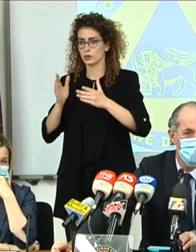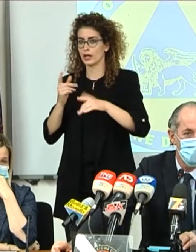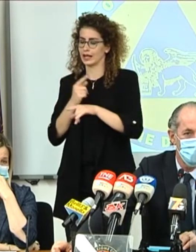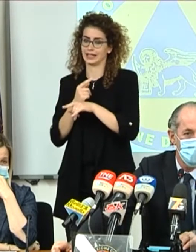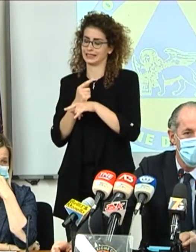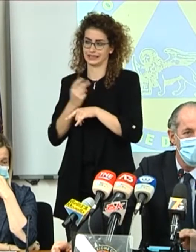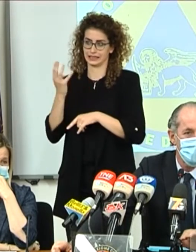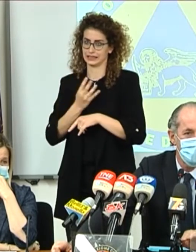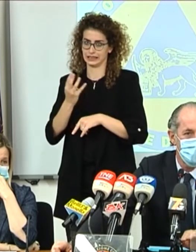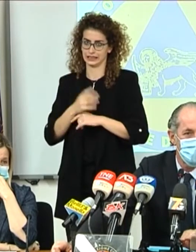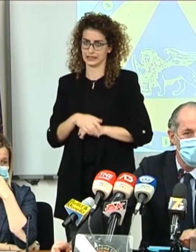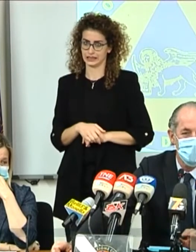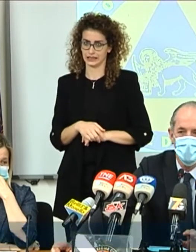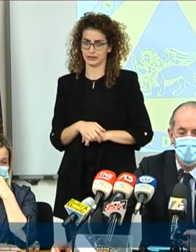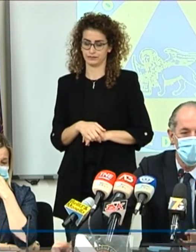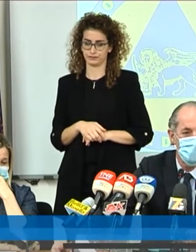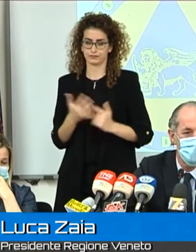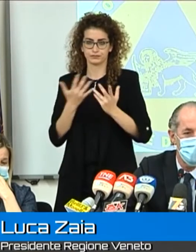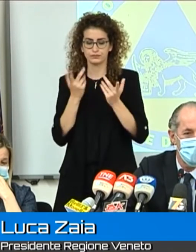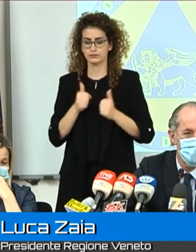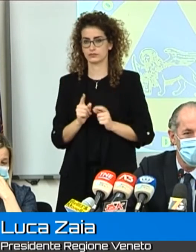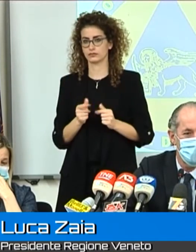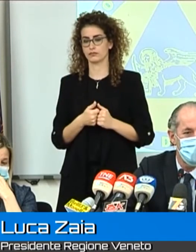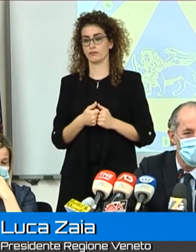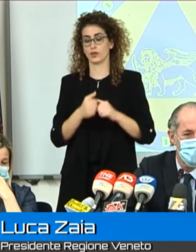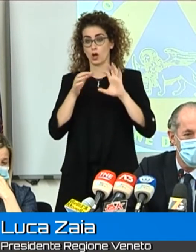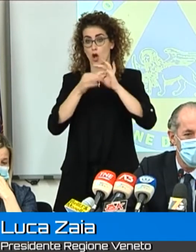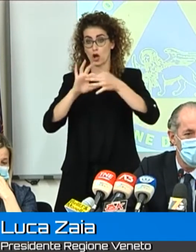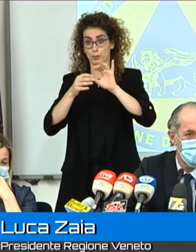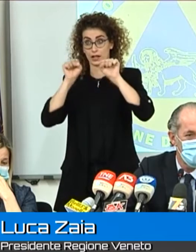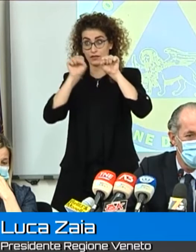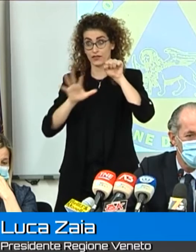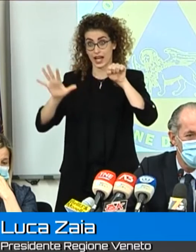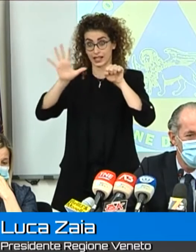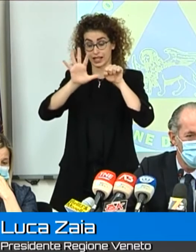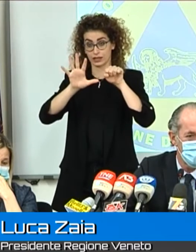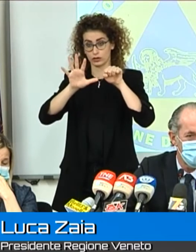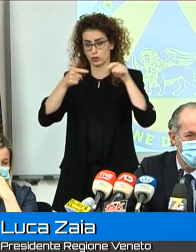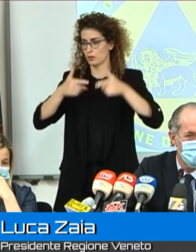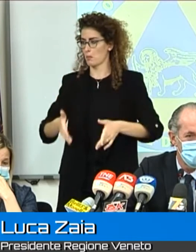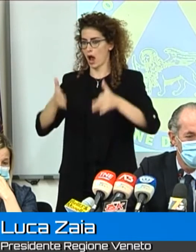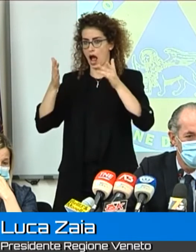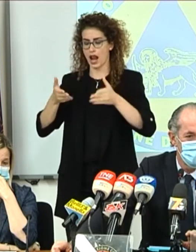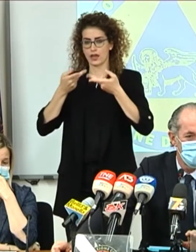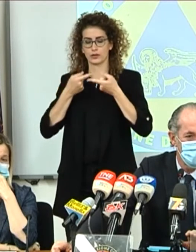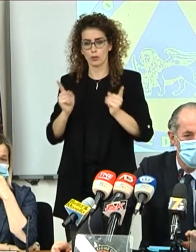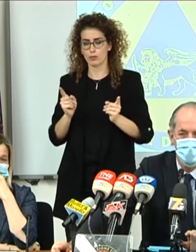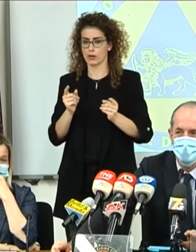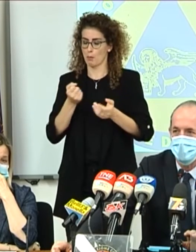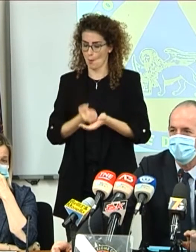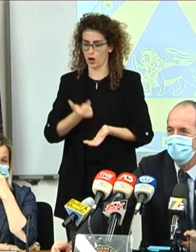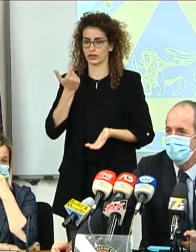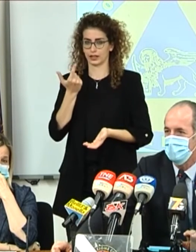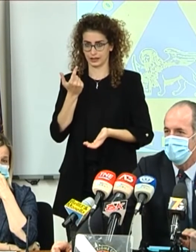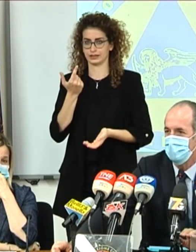è innegabile che il passaggio delle olimpiadi in veneto lascerà opere pubbliche importanti adesso